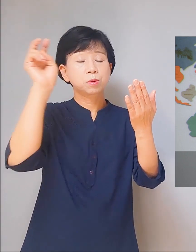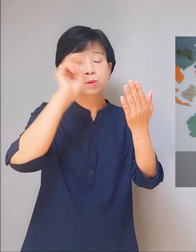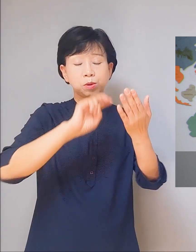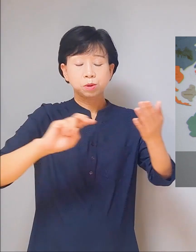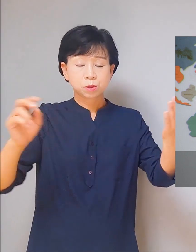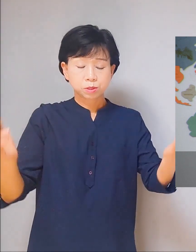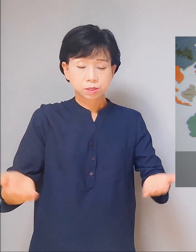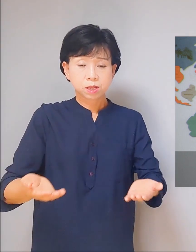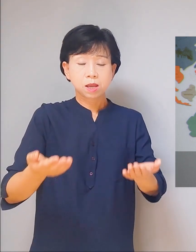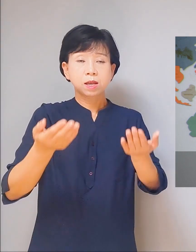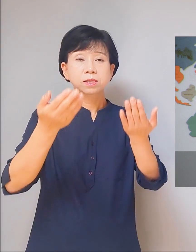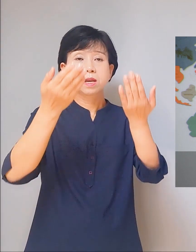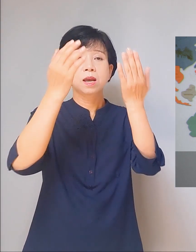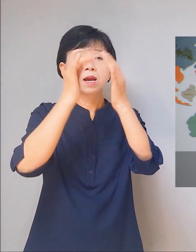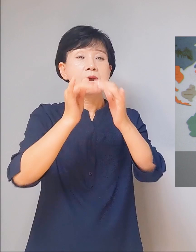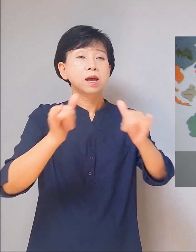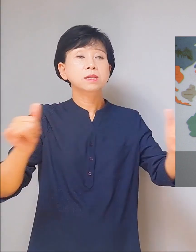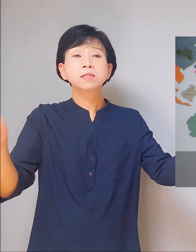아무도